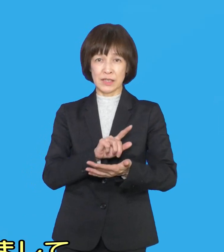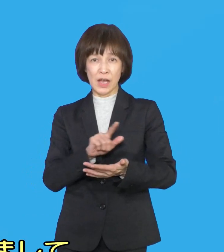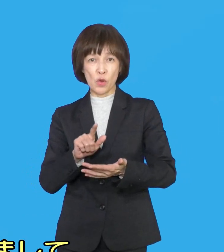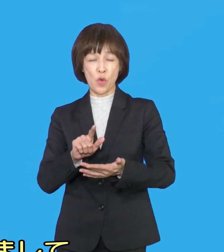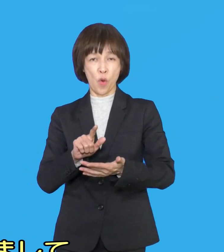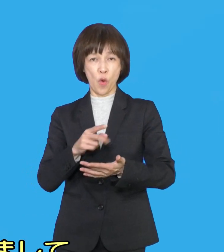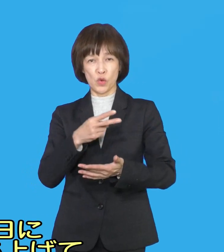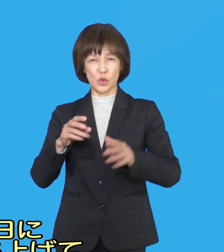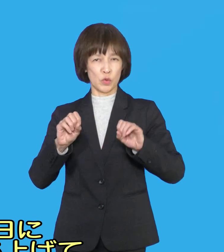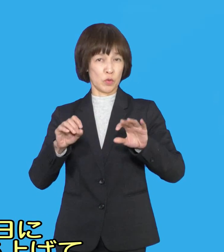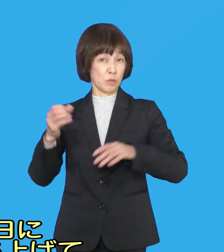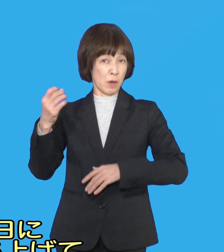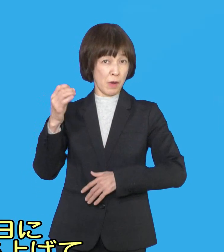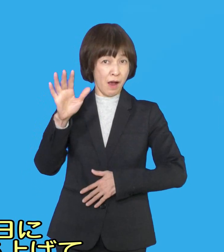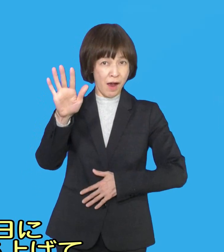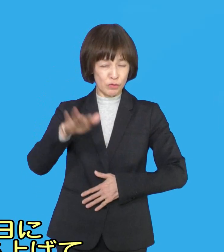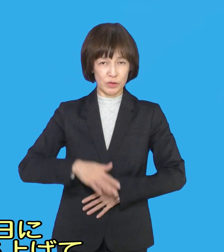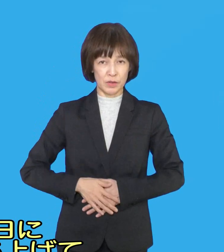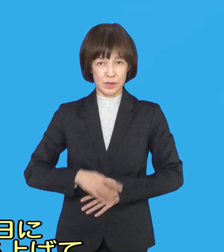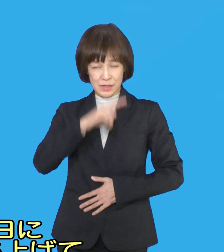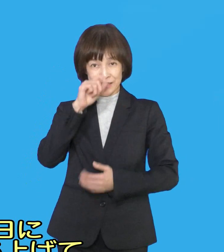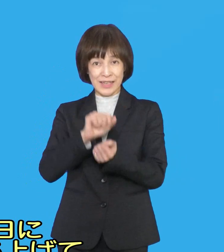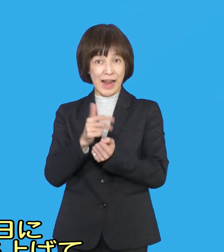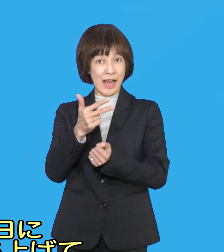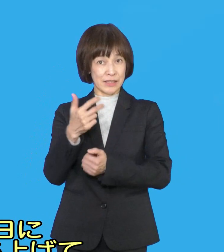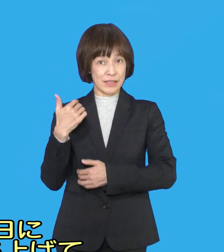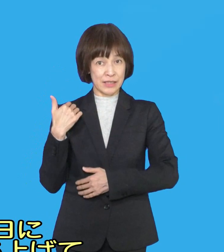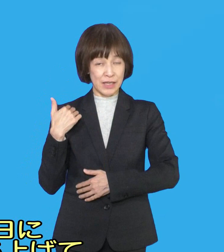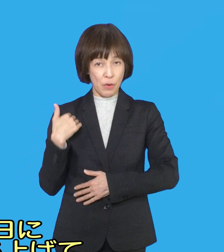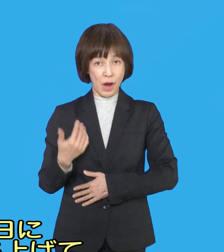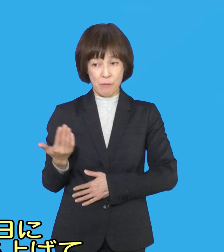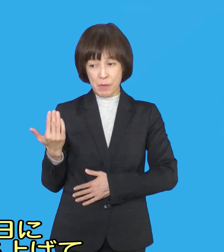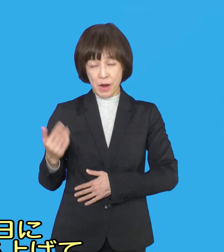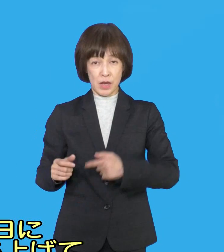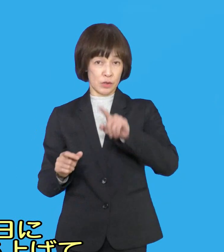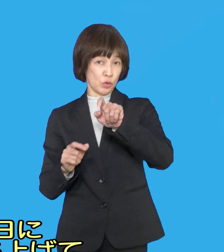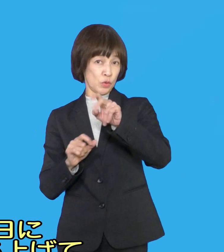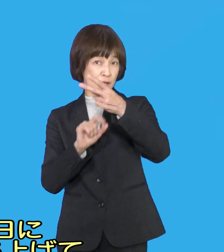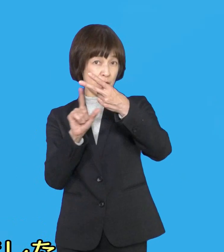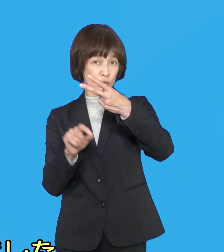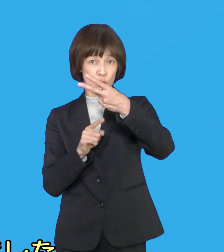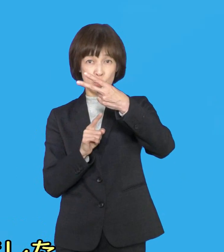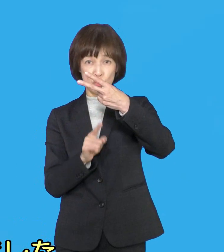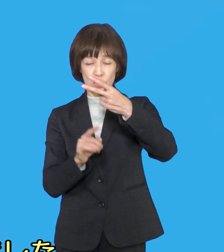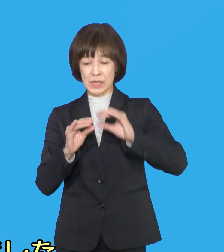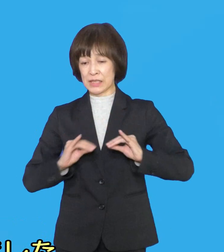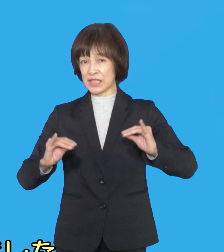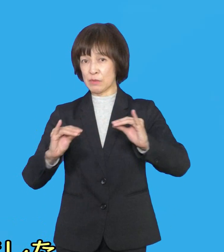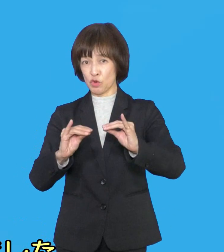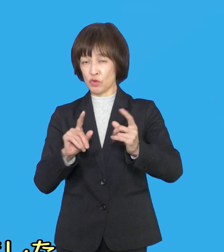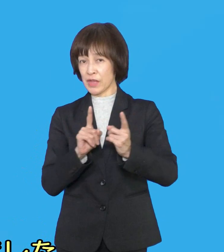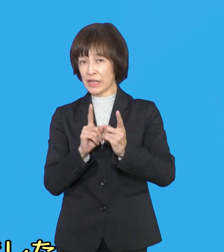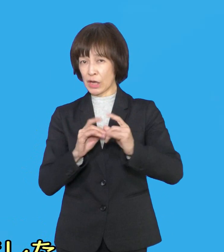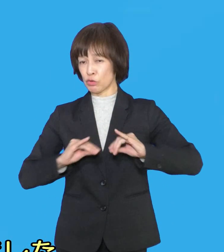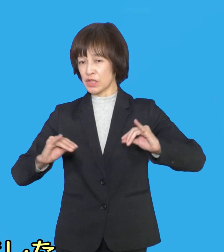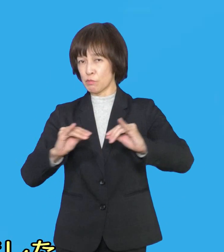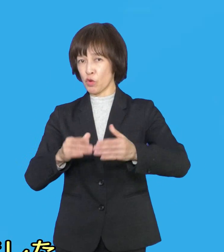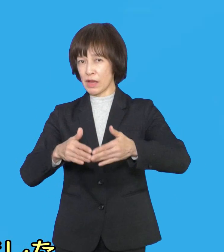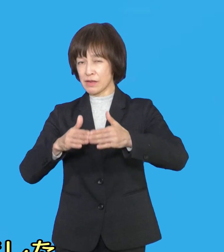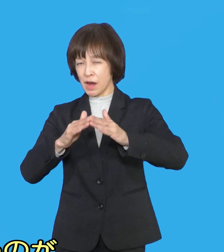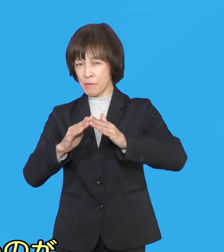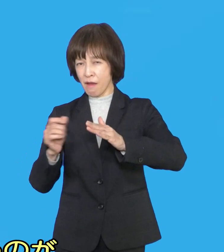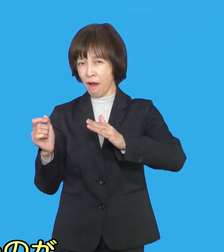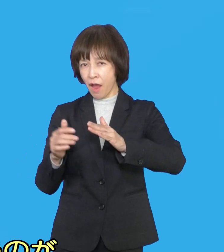供されておりまして、堺市では12月1日に対策チームを立ち上げて、いち早く準備をしてき